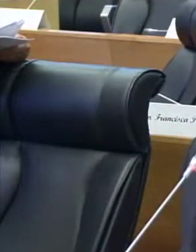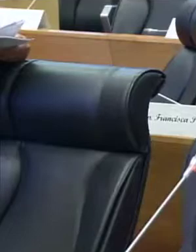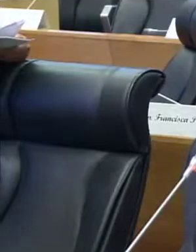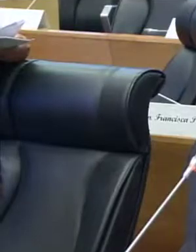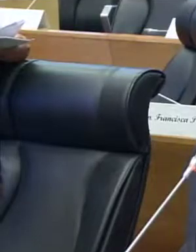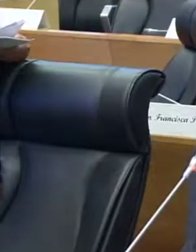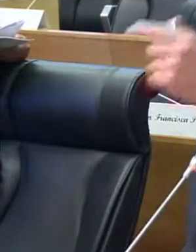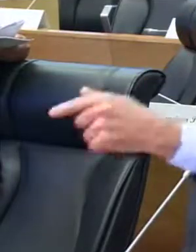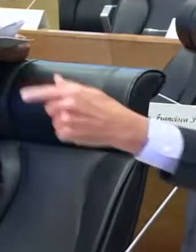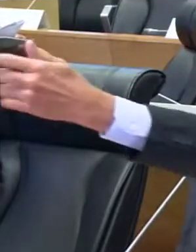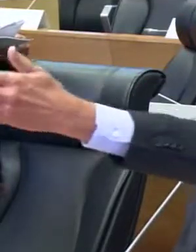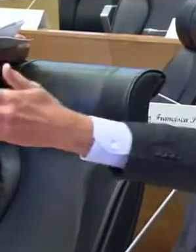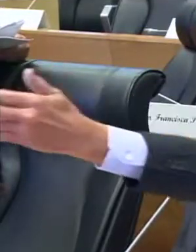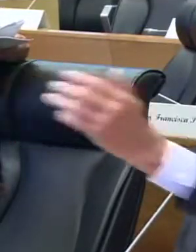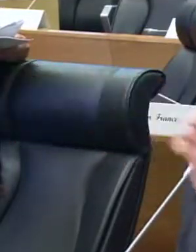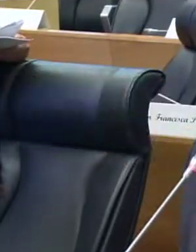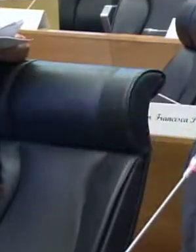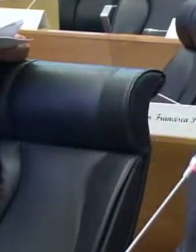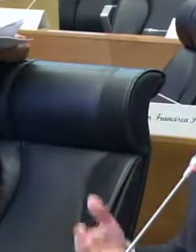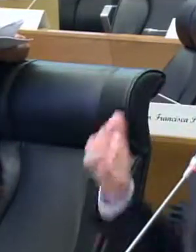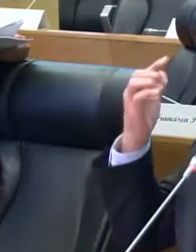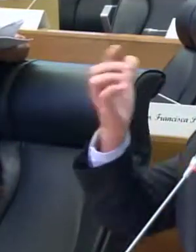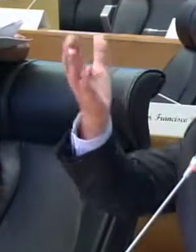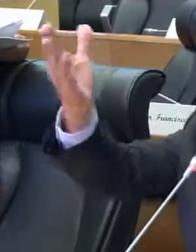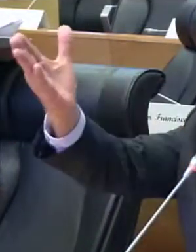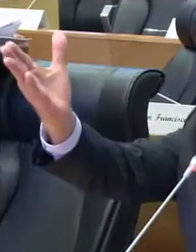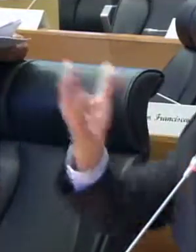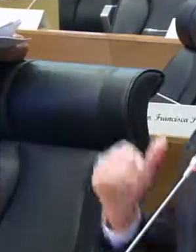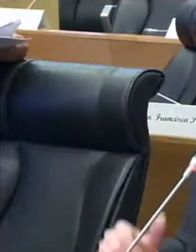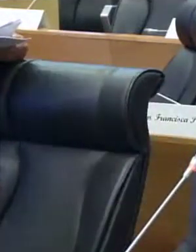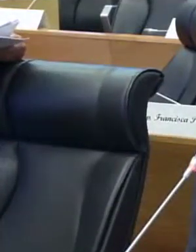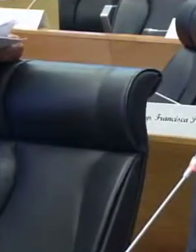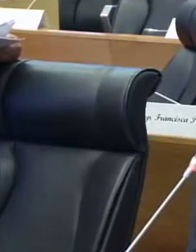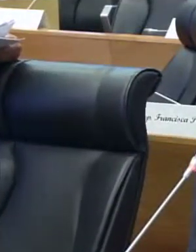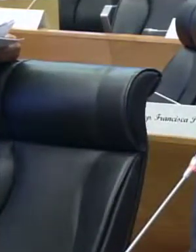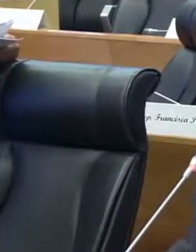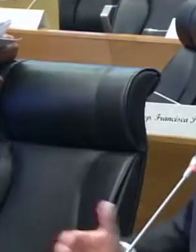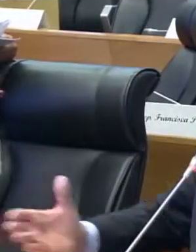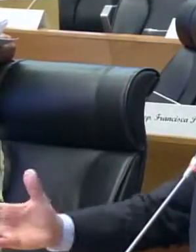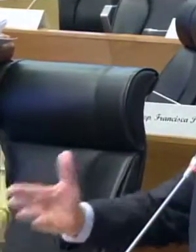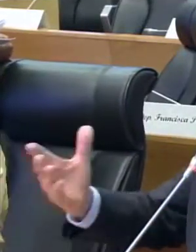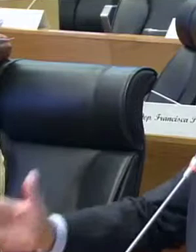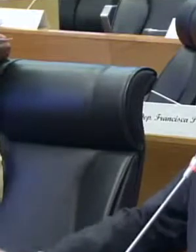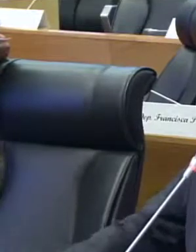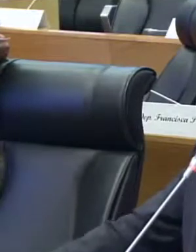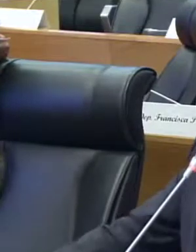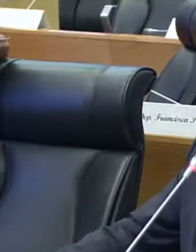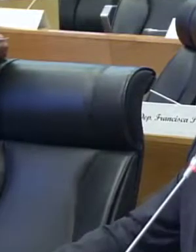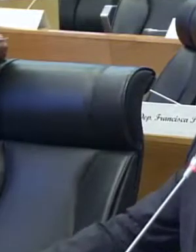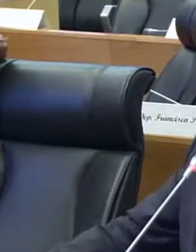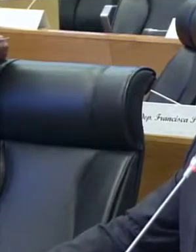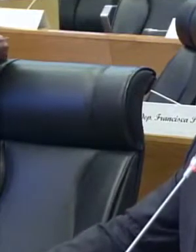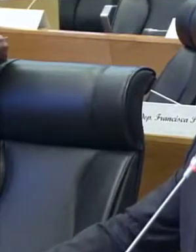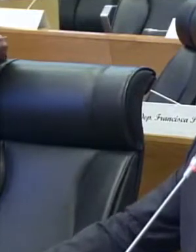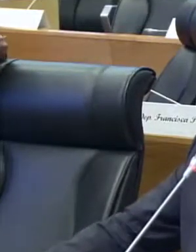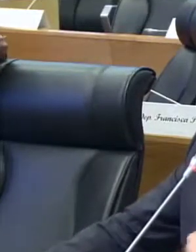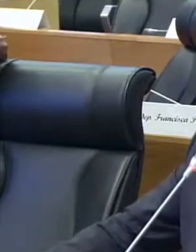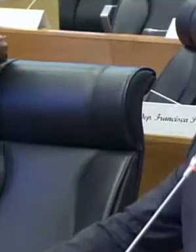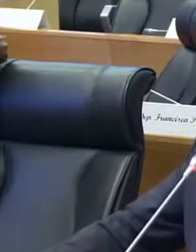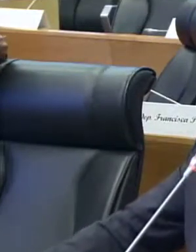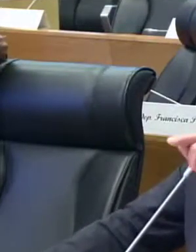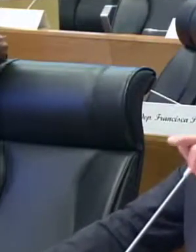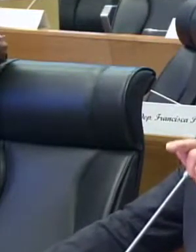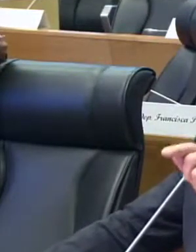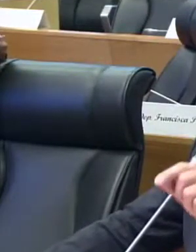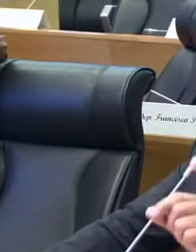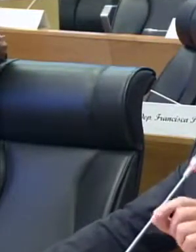a situação, inclusive, demos assistência a uma pessoa que teve o crânio perfurado aqui durante essa situação aqui em algum hospital de São Luís,